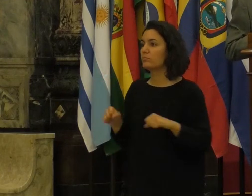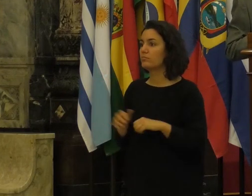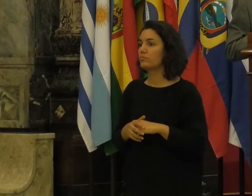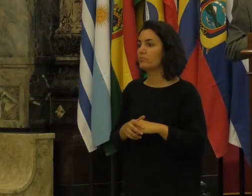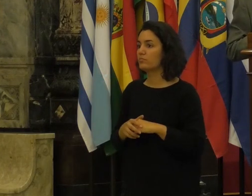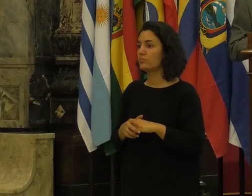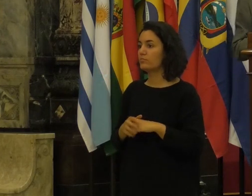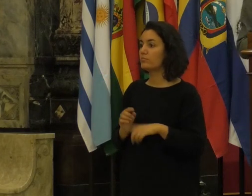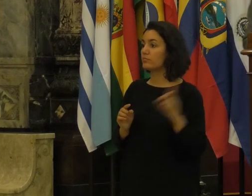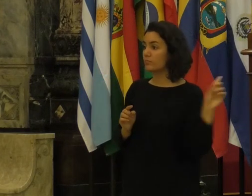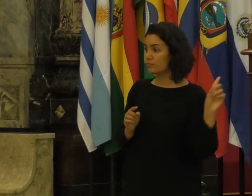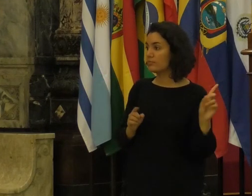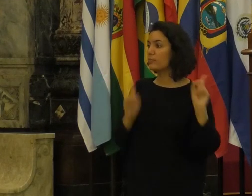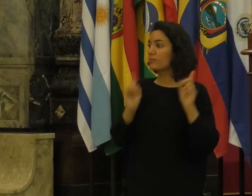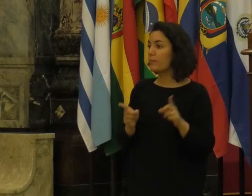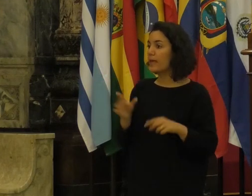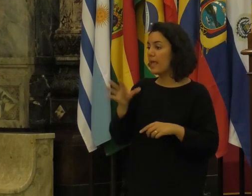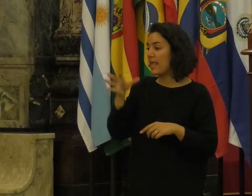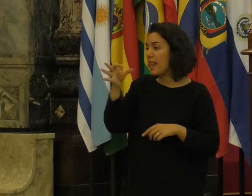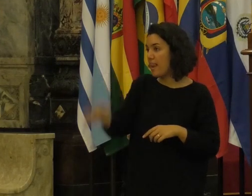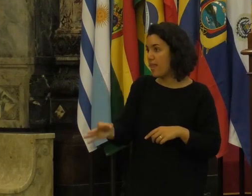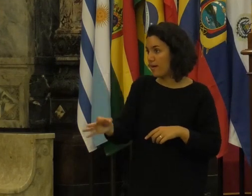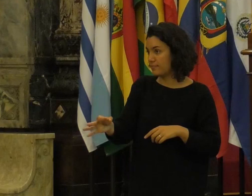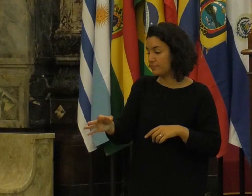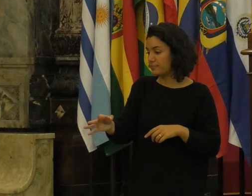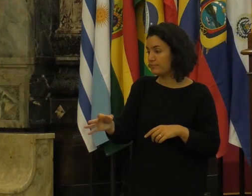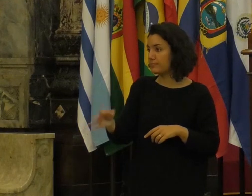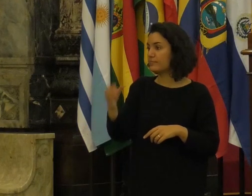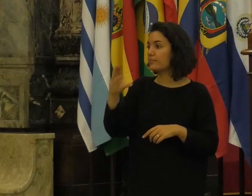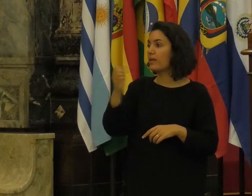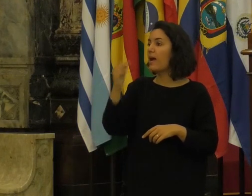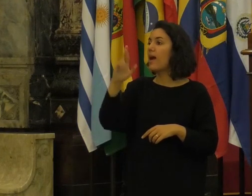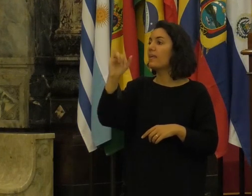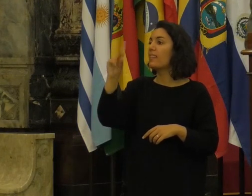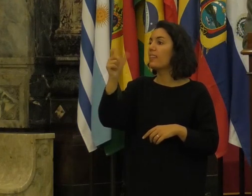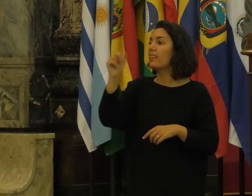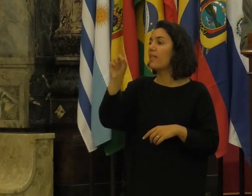es lo que está del lado de la isla Caridad, que es territorio argentino.